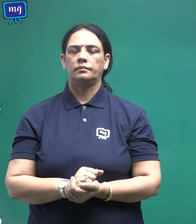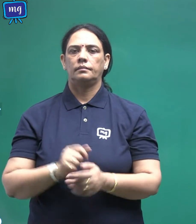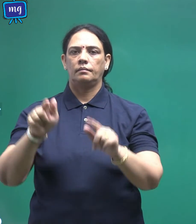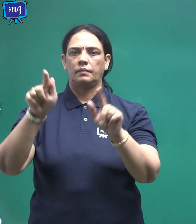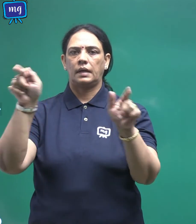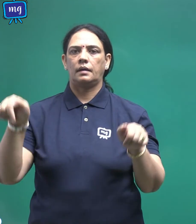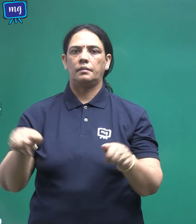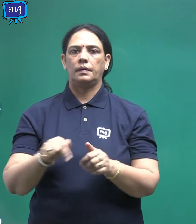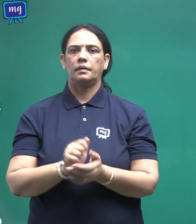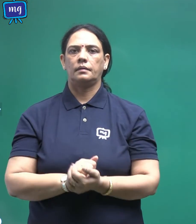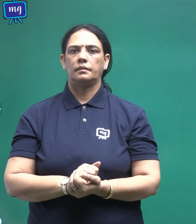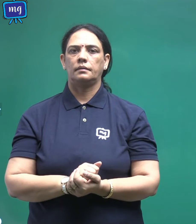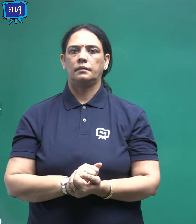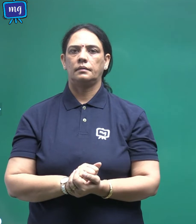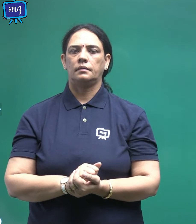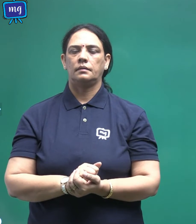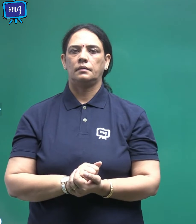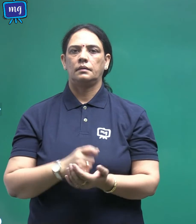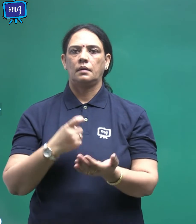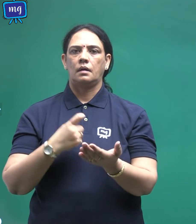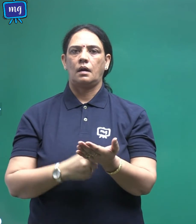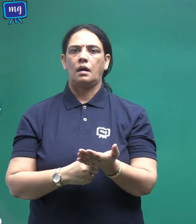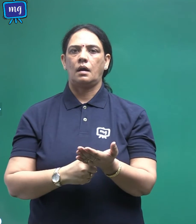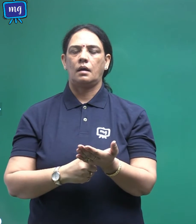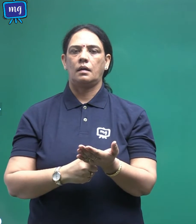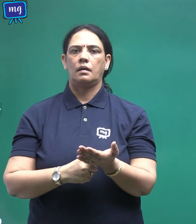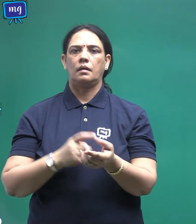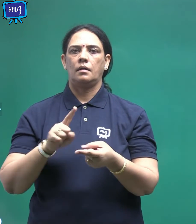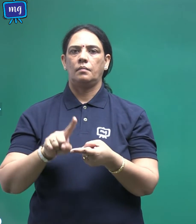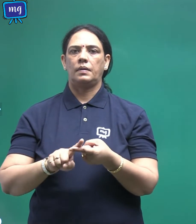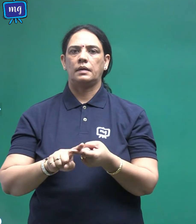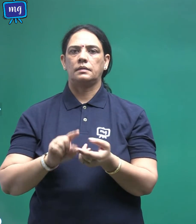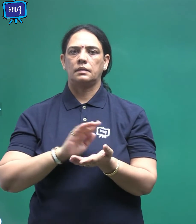ब्रैकेट में आर प्लस एच।